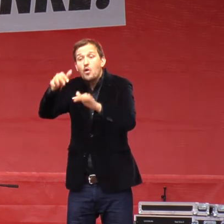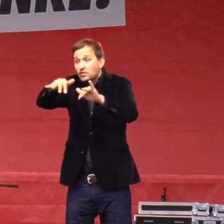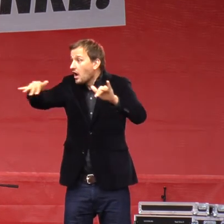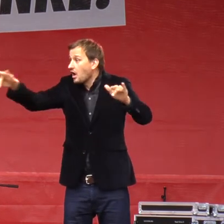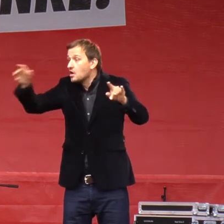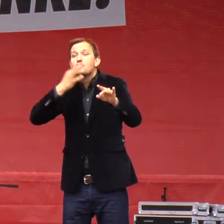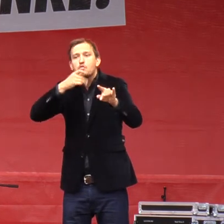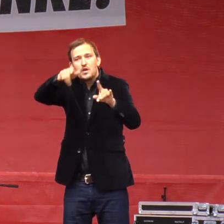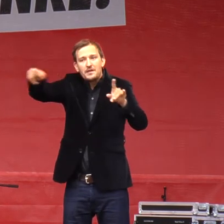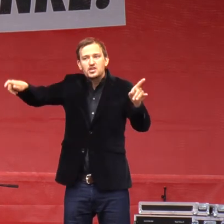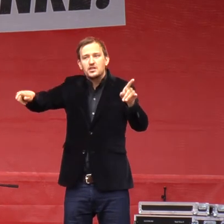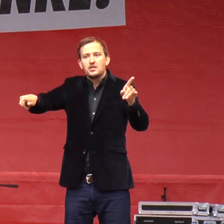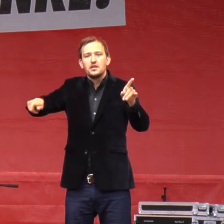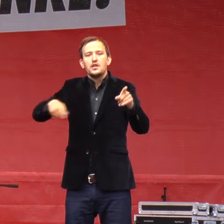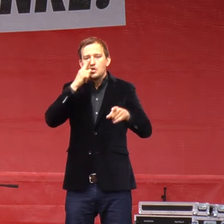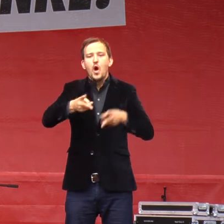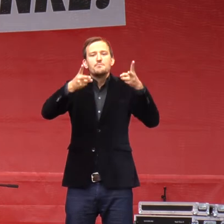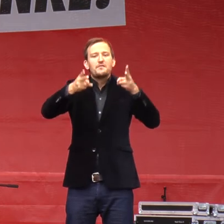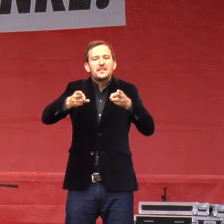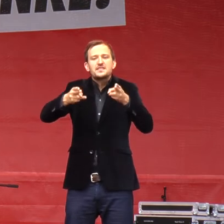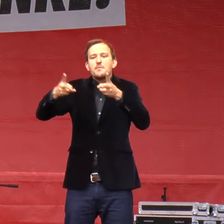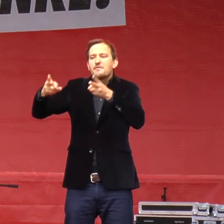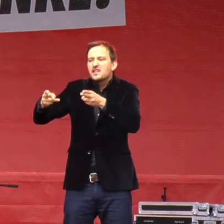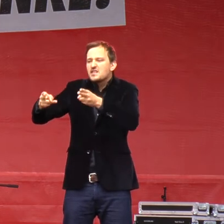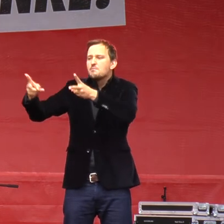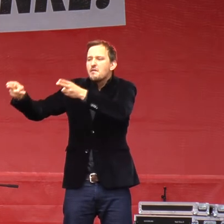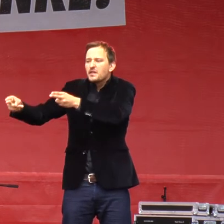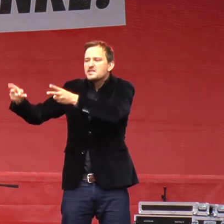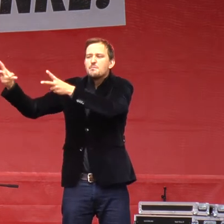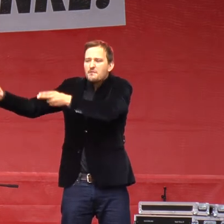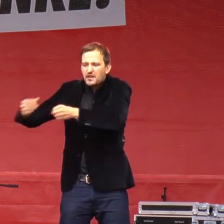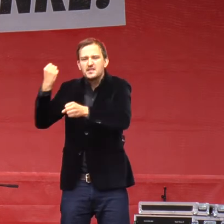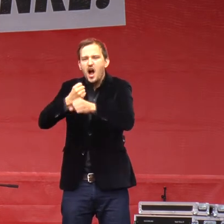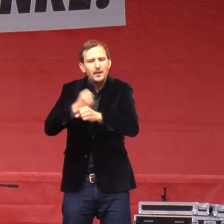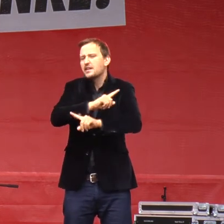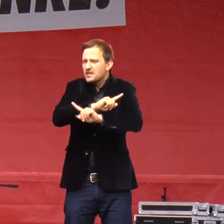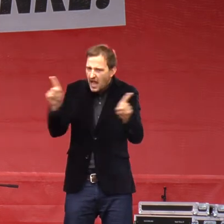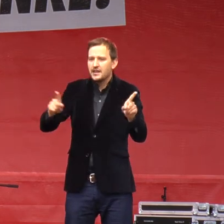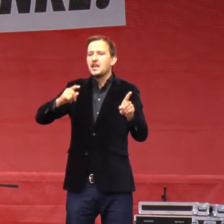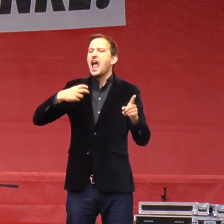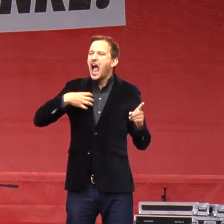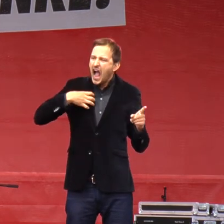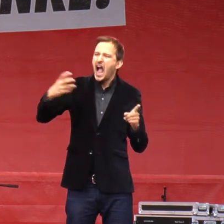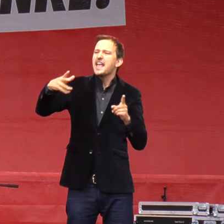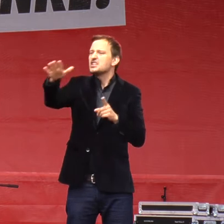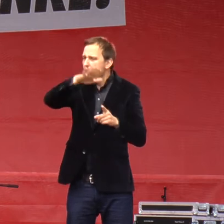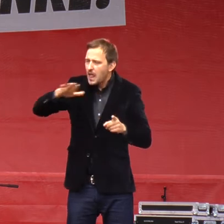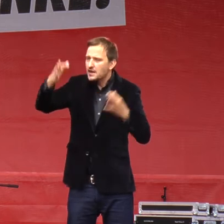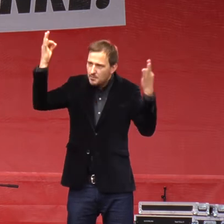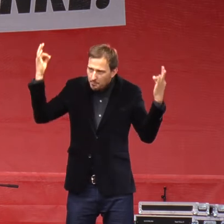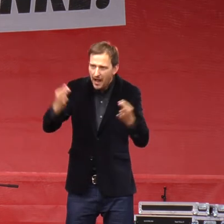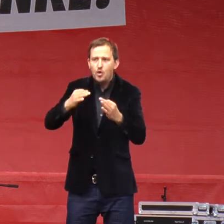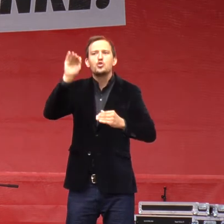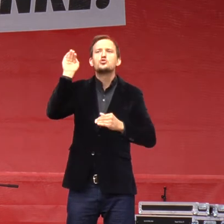Platz sind, von einer Befristung in die nächste gehen. Nein, in einem reichen Land muss es das Mindeste sein, dass du